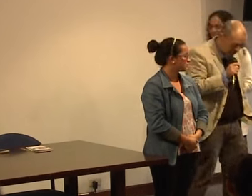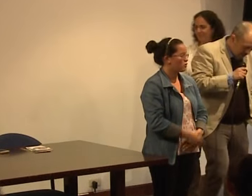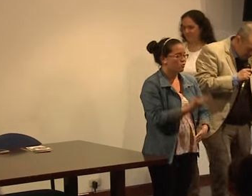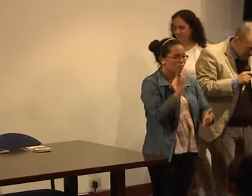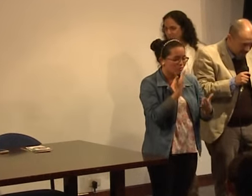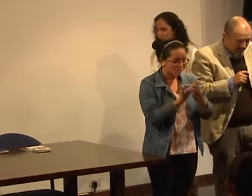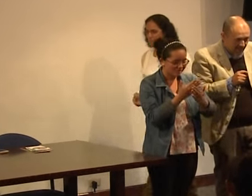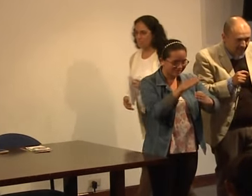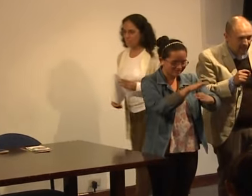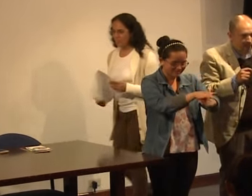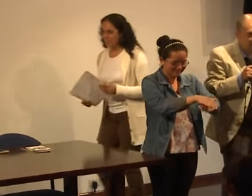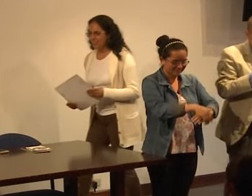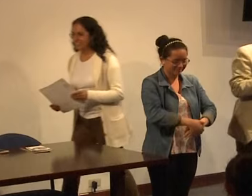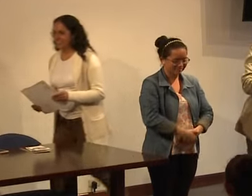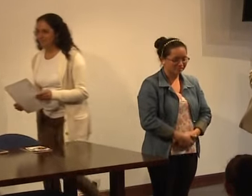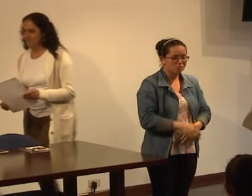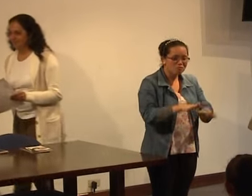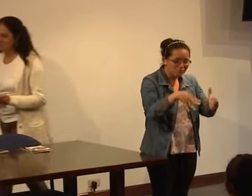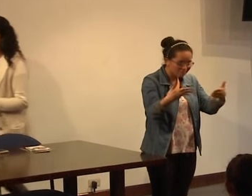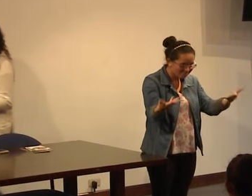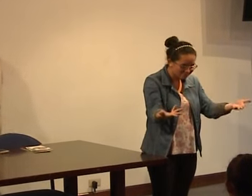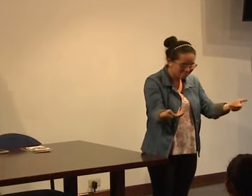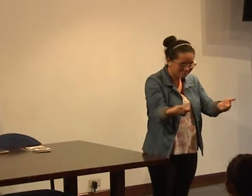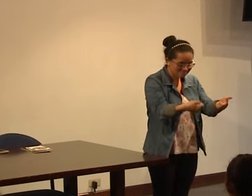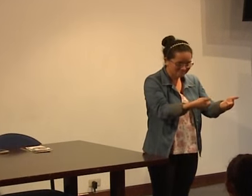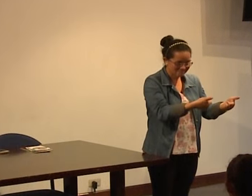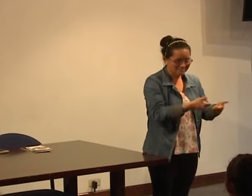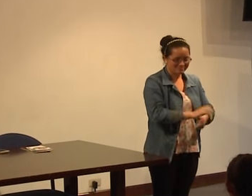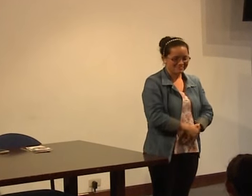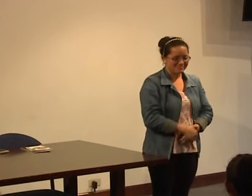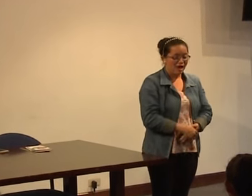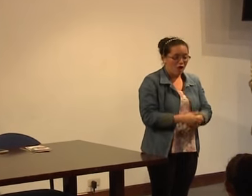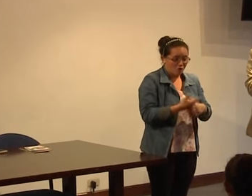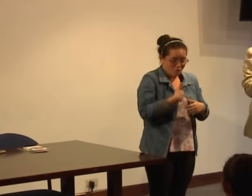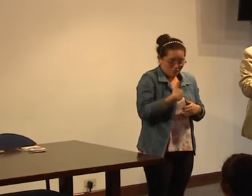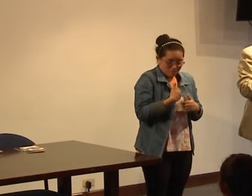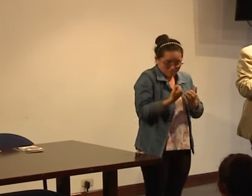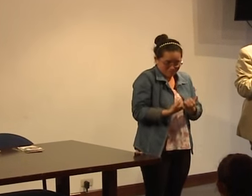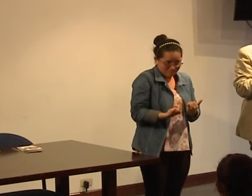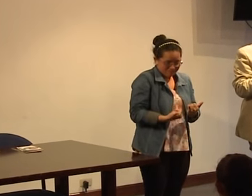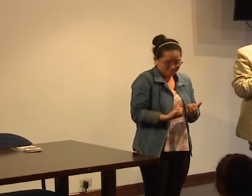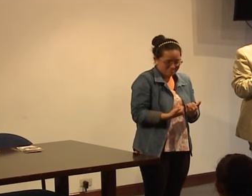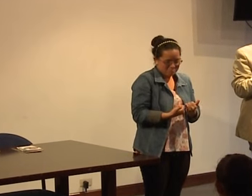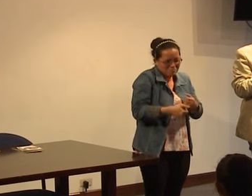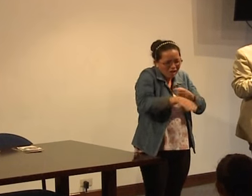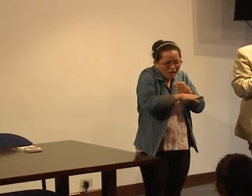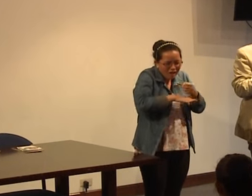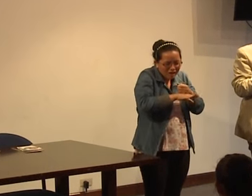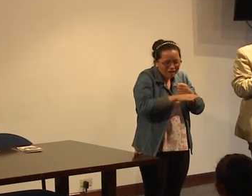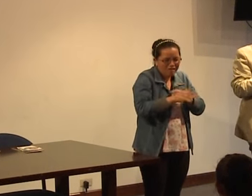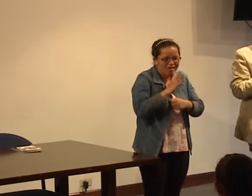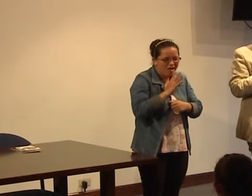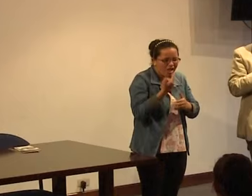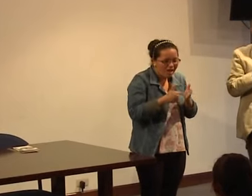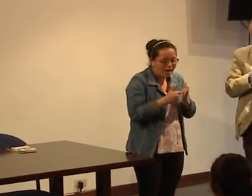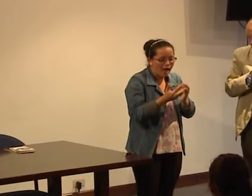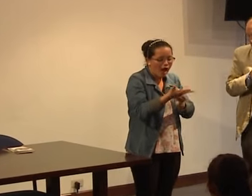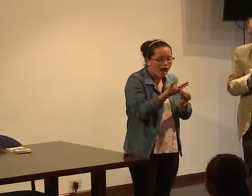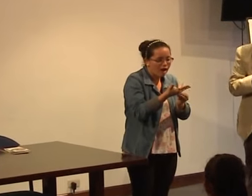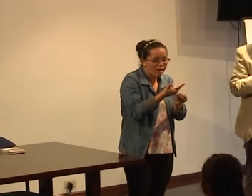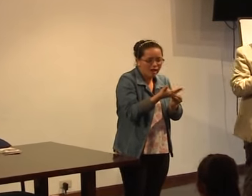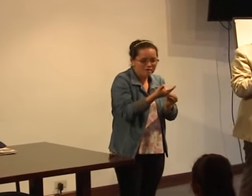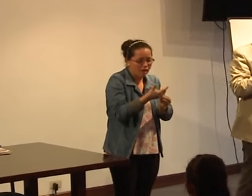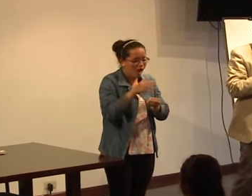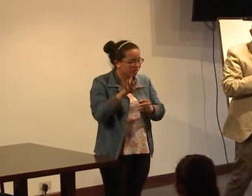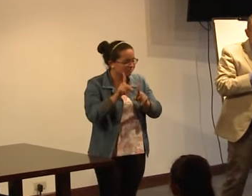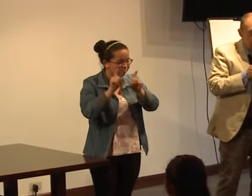Buenas tardes. ¿Cuál es la? Bueno, yo voy a hablar hoy básicamente de la educación artística, tal como